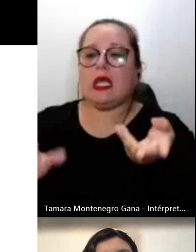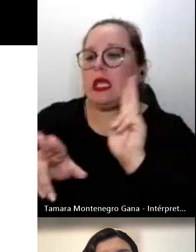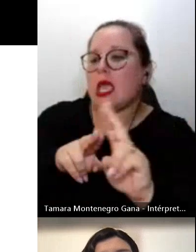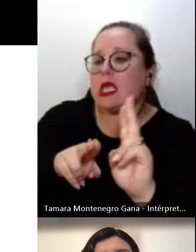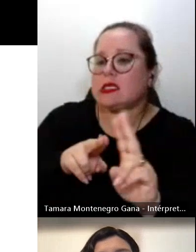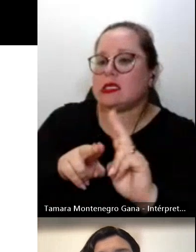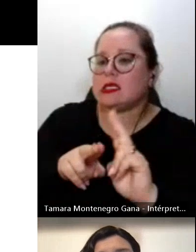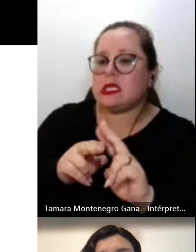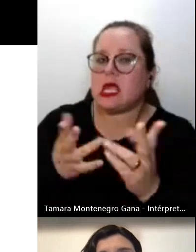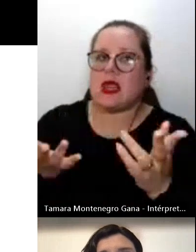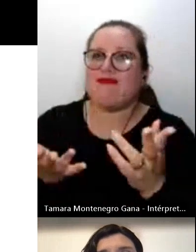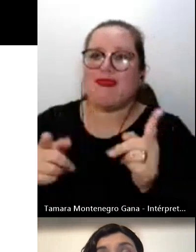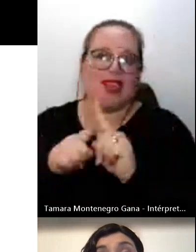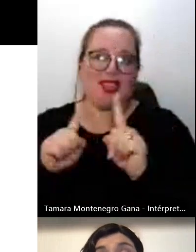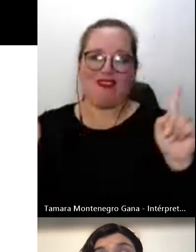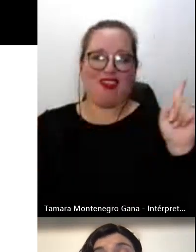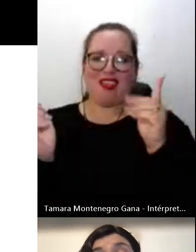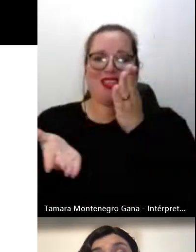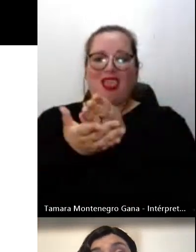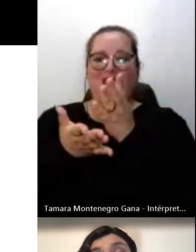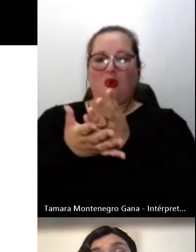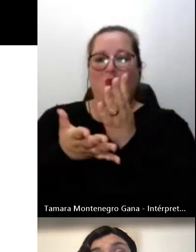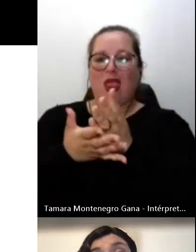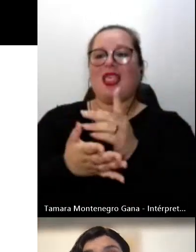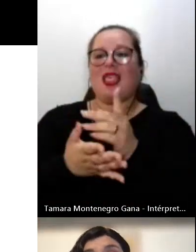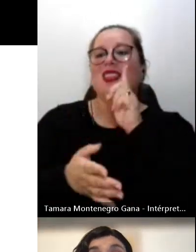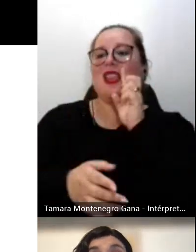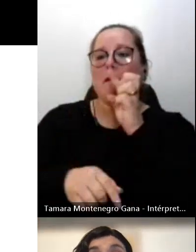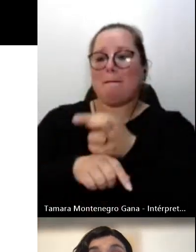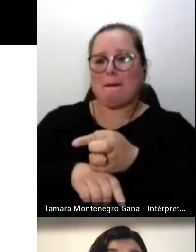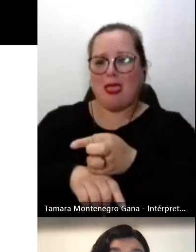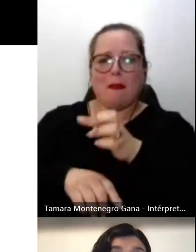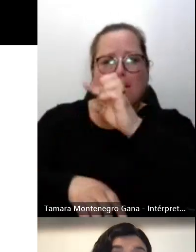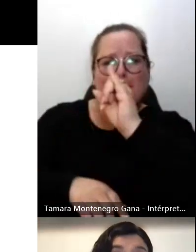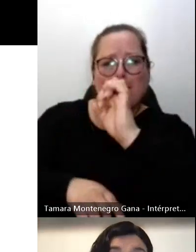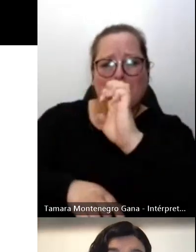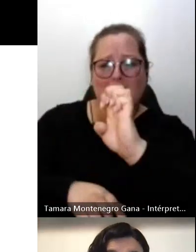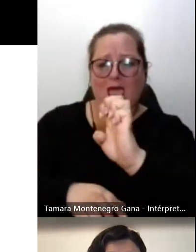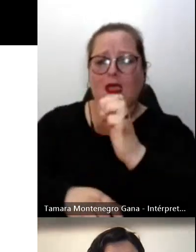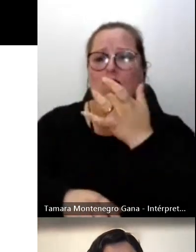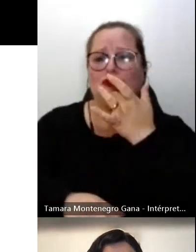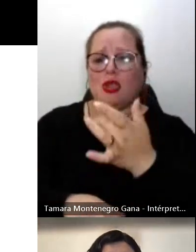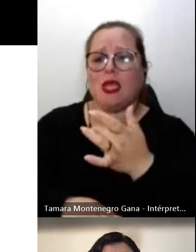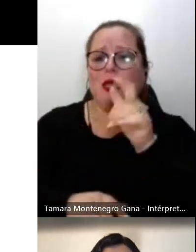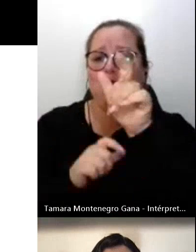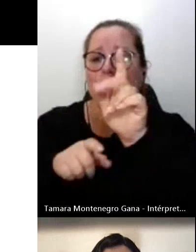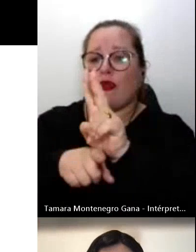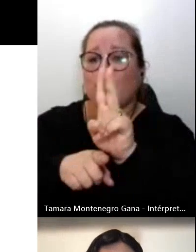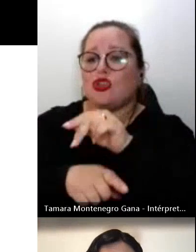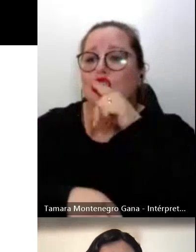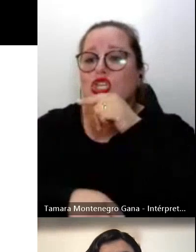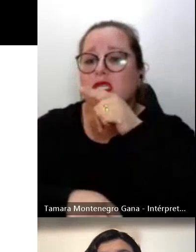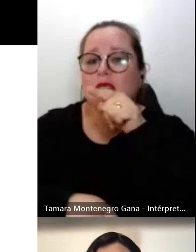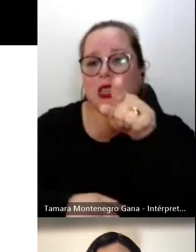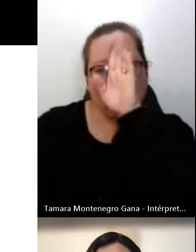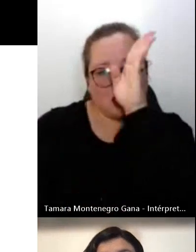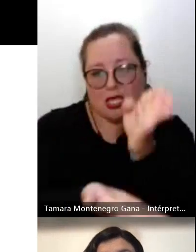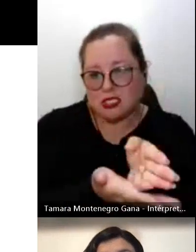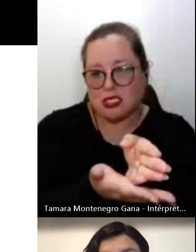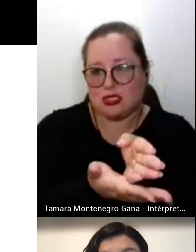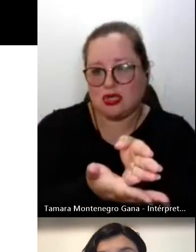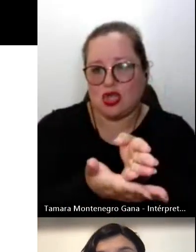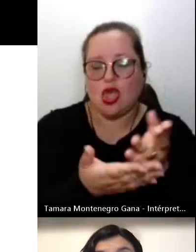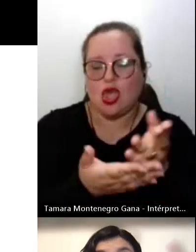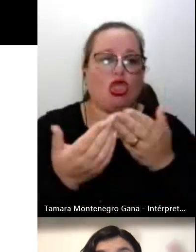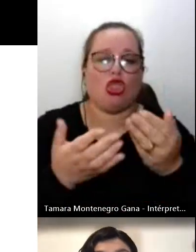se da mucho en escuelas con PIE porque son los profesores oyentes muchas veces que deciden cómo